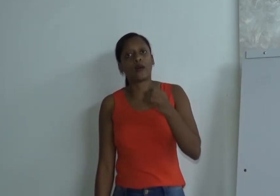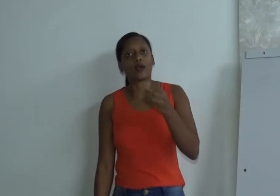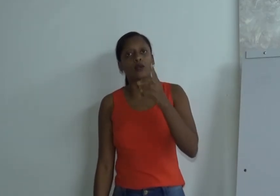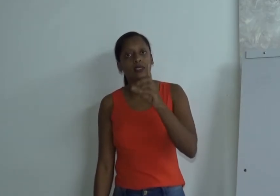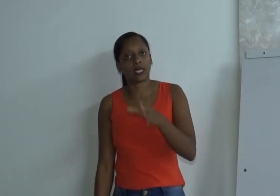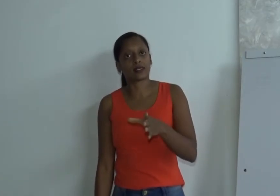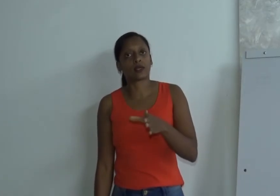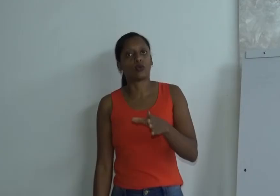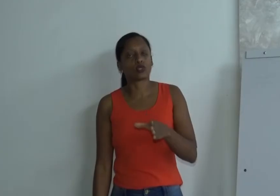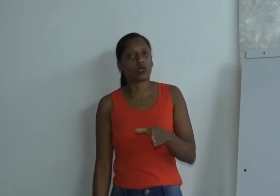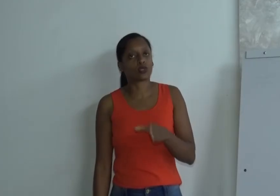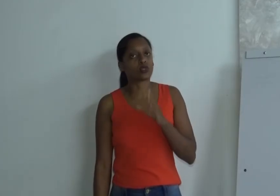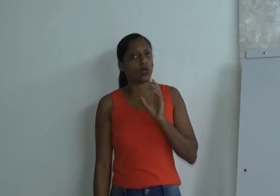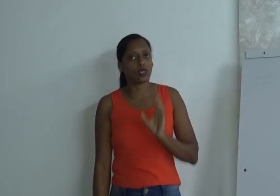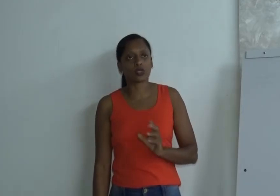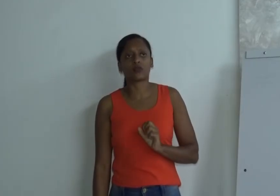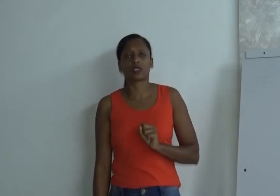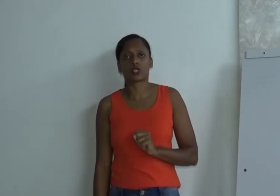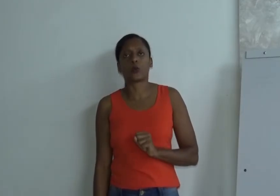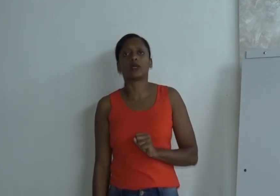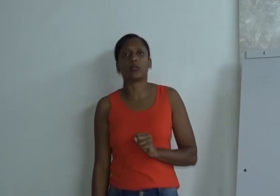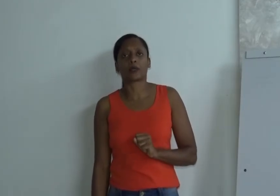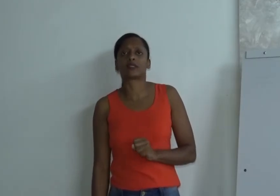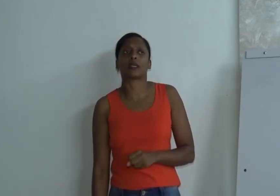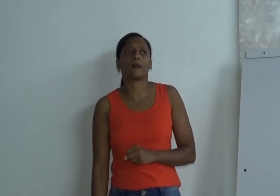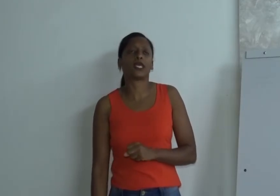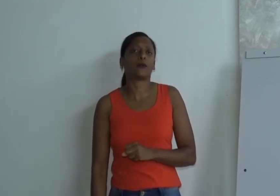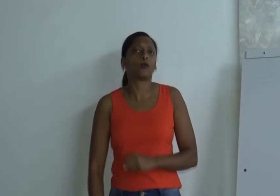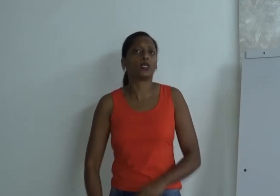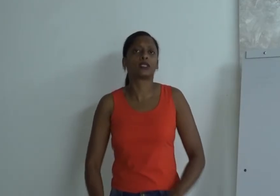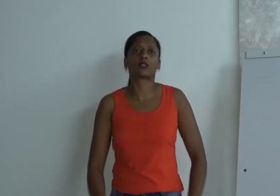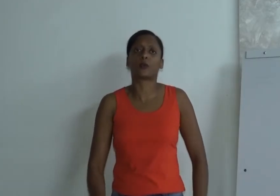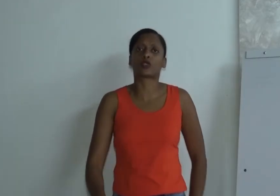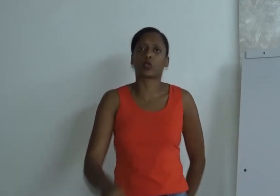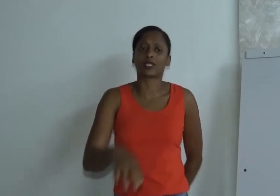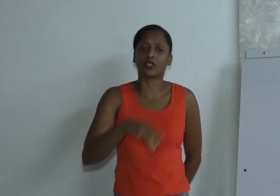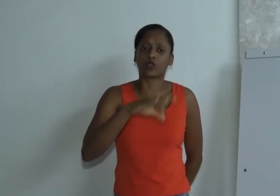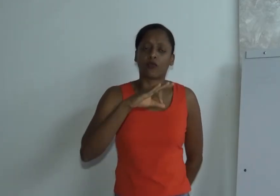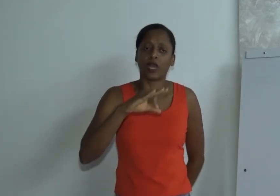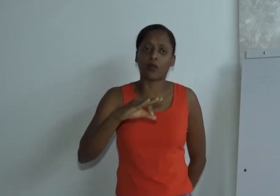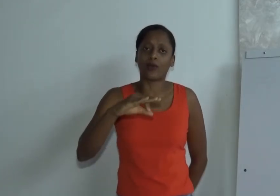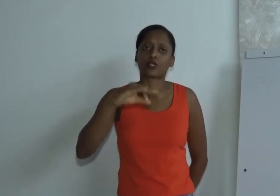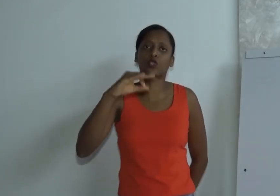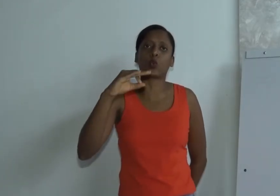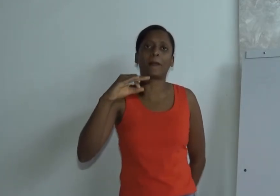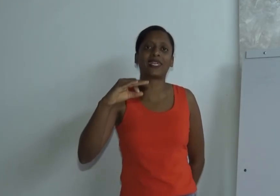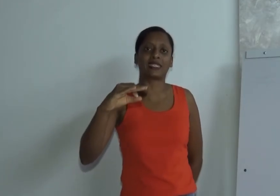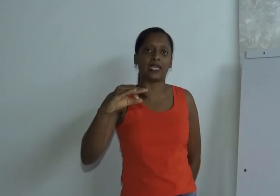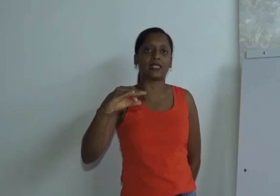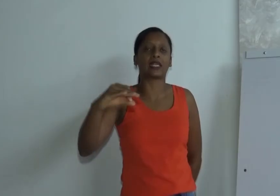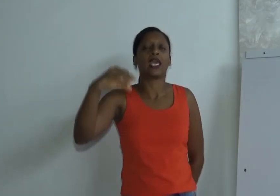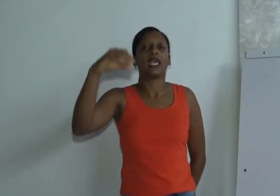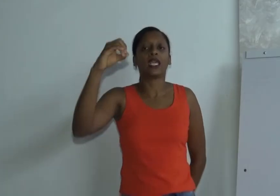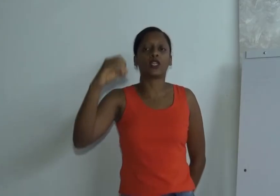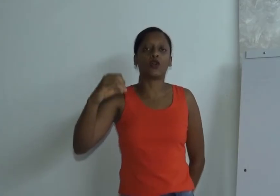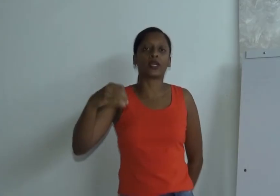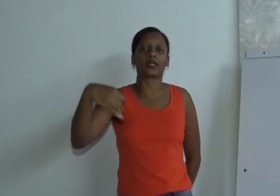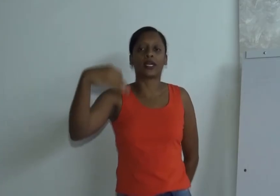não aconteça com os nossos ossos, vocês podem perceber que muitas pessoas, se tiver com a sua matriz